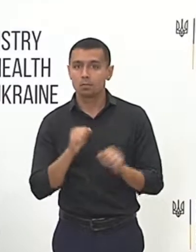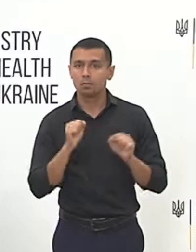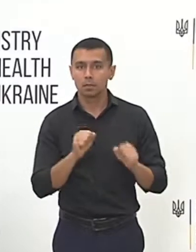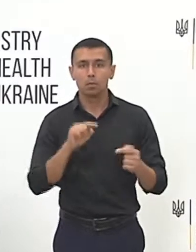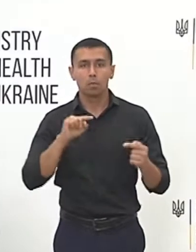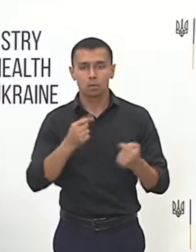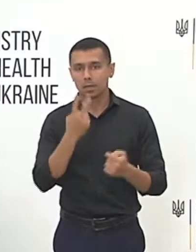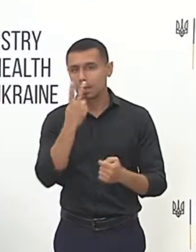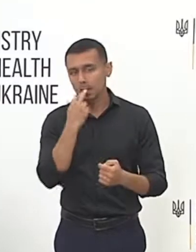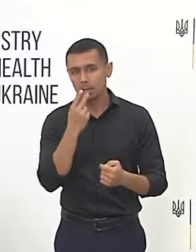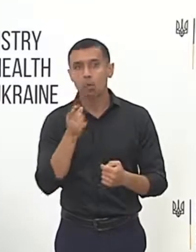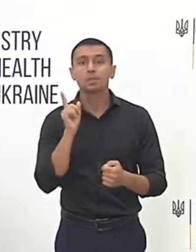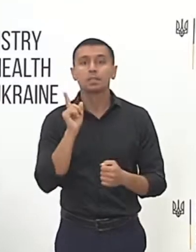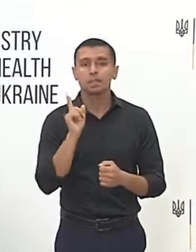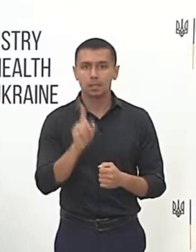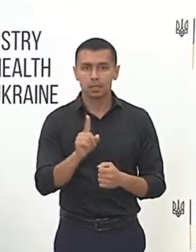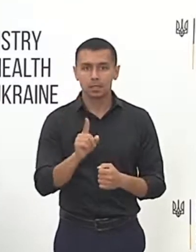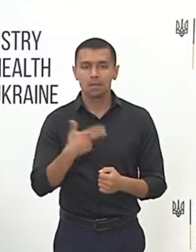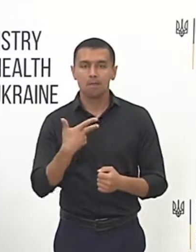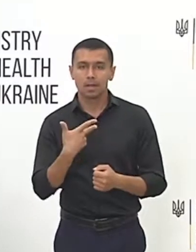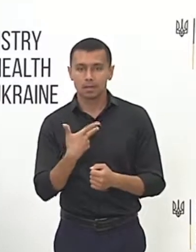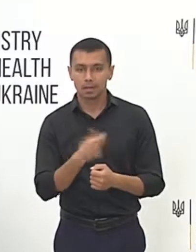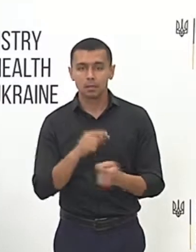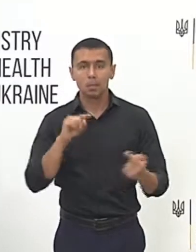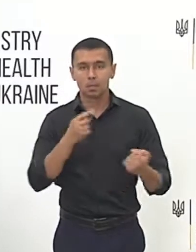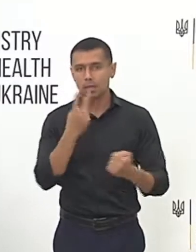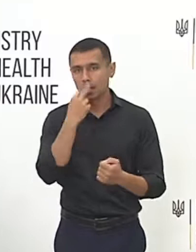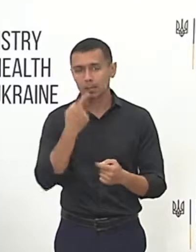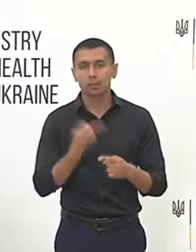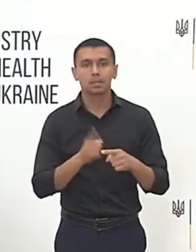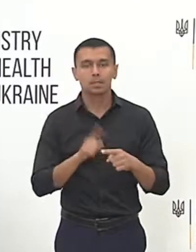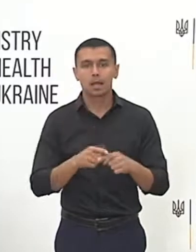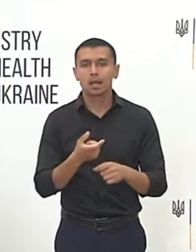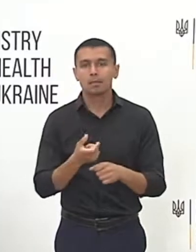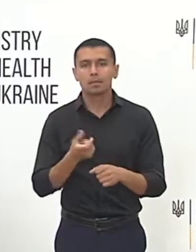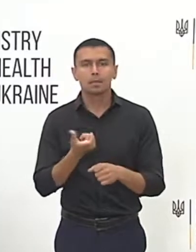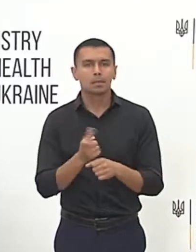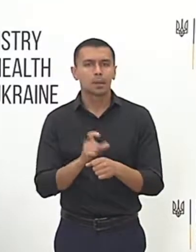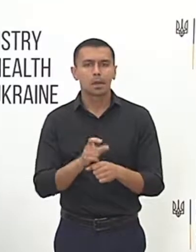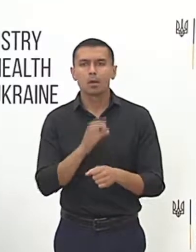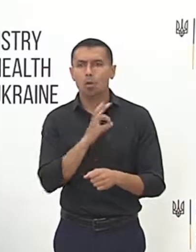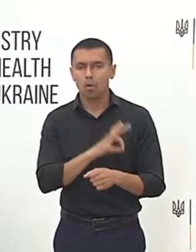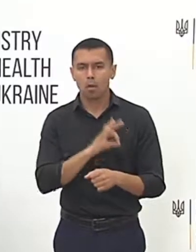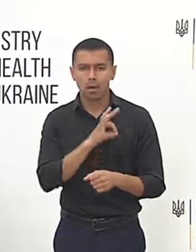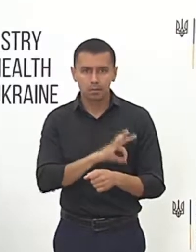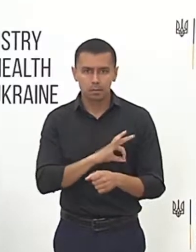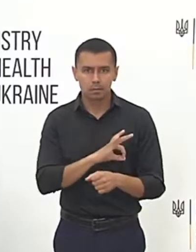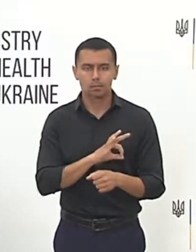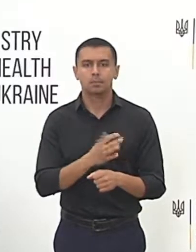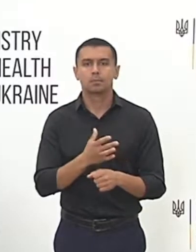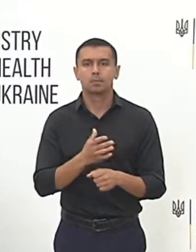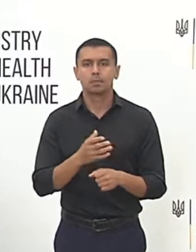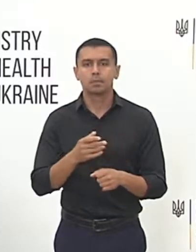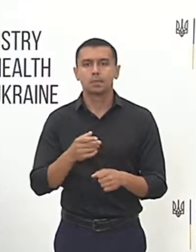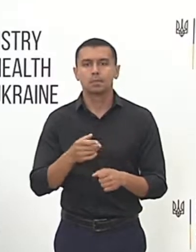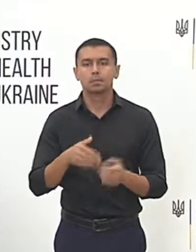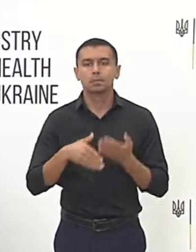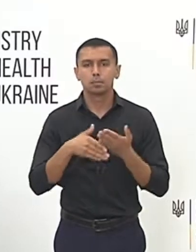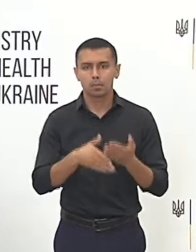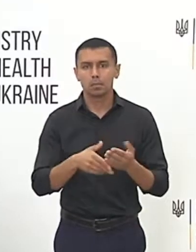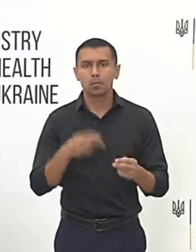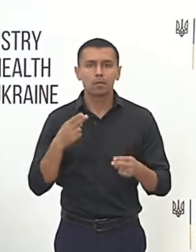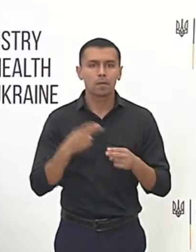вакцинуватись проти грипу. Оскільки вакцинація проти грипу – це найдієвіший, найефективніший засіб профілактики